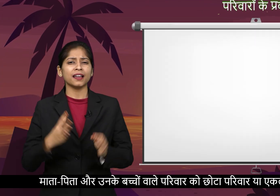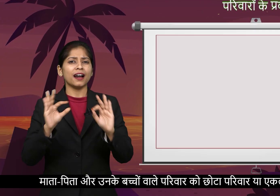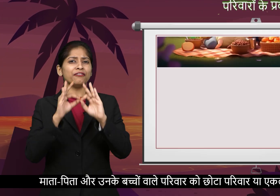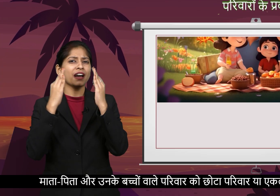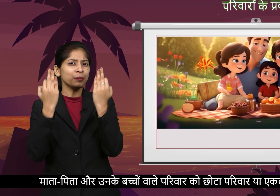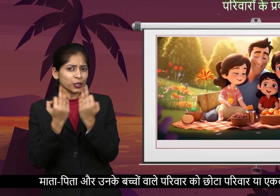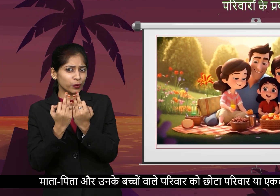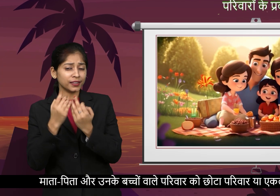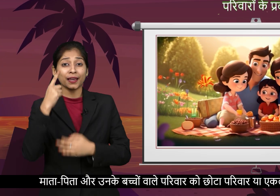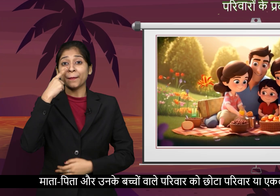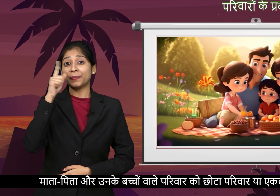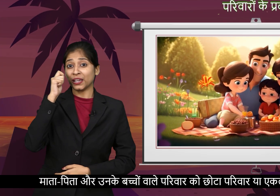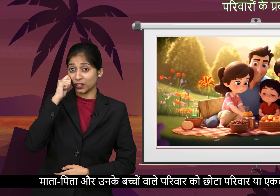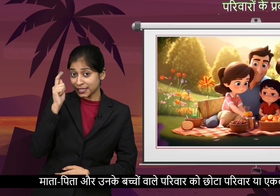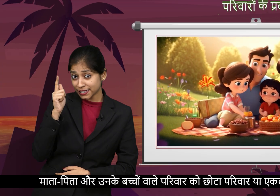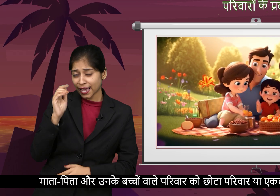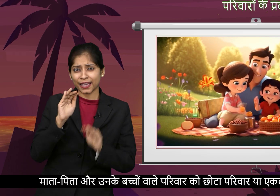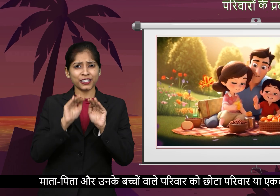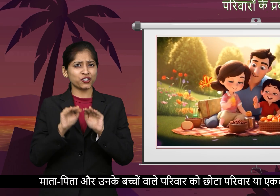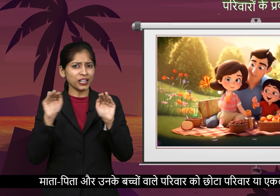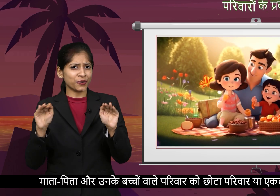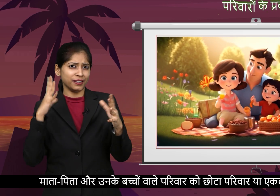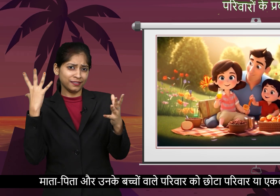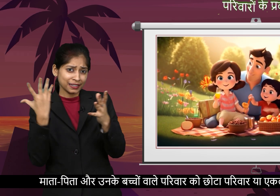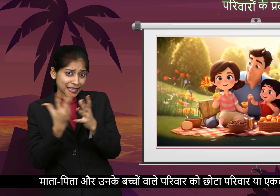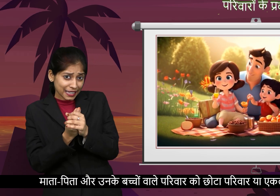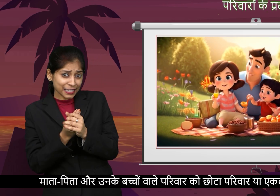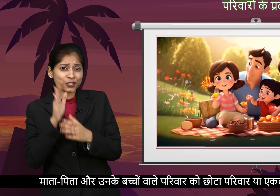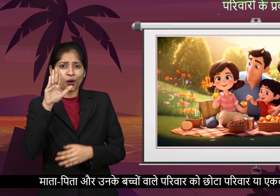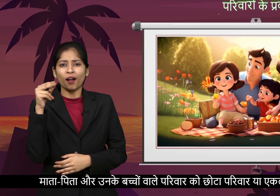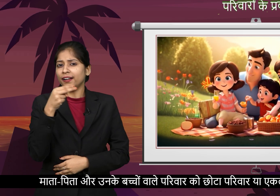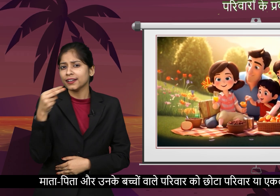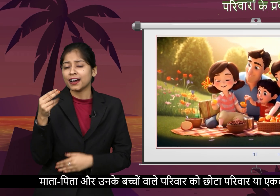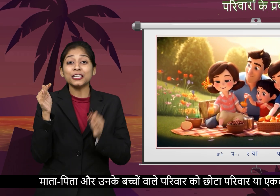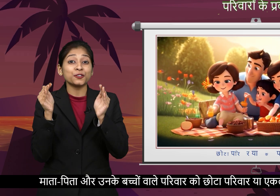माता पिता और उनके बच्चों वाले परिवार को छोटा परिवार या एकल परिवार कहते हैं।